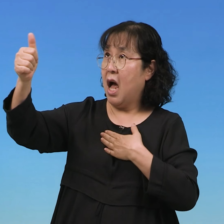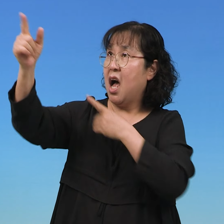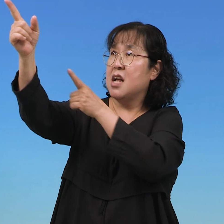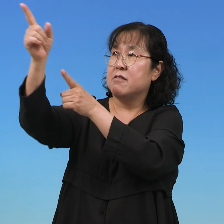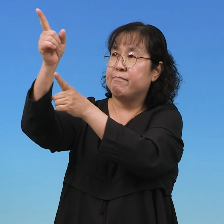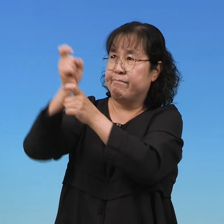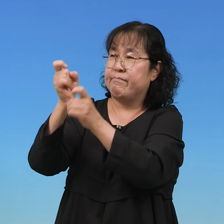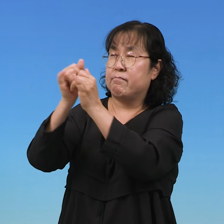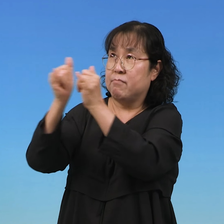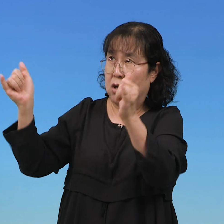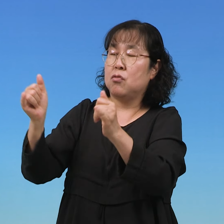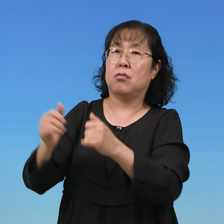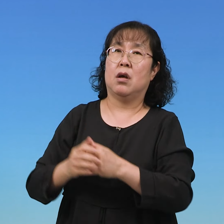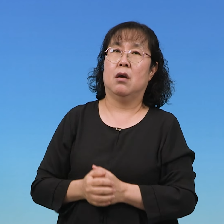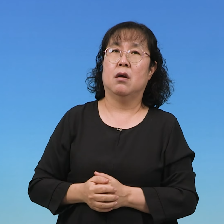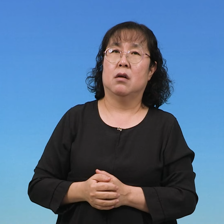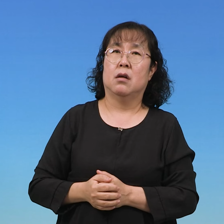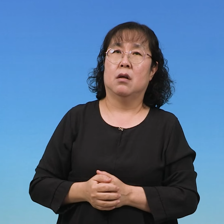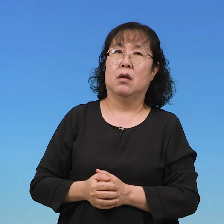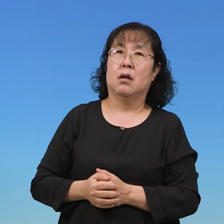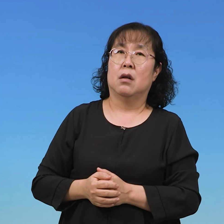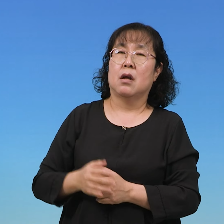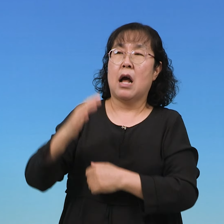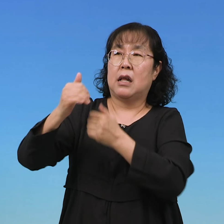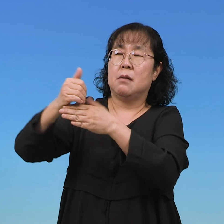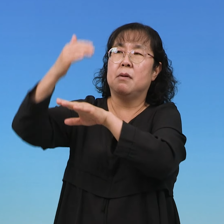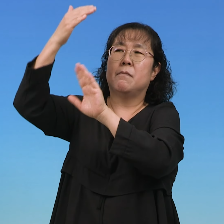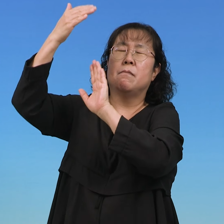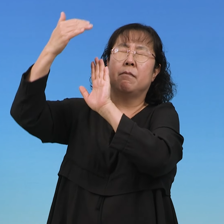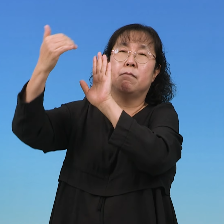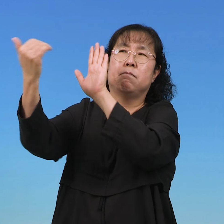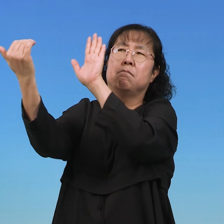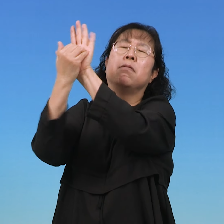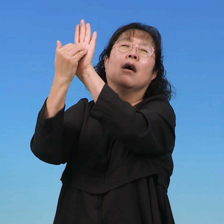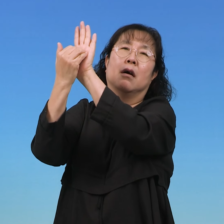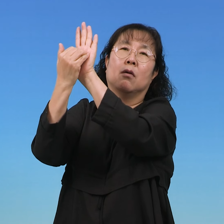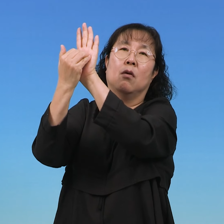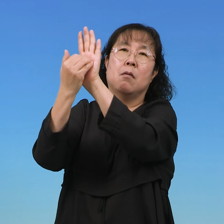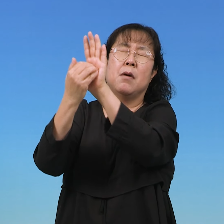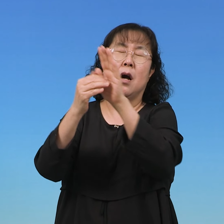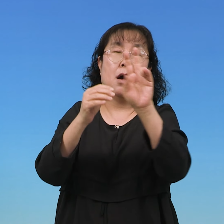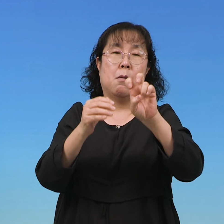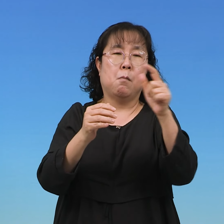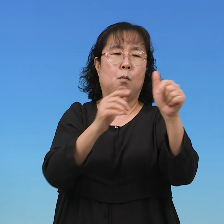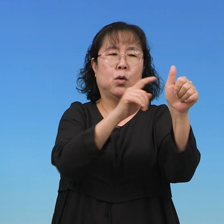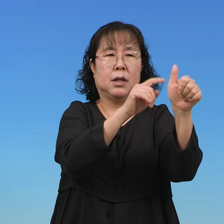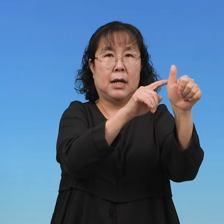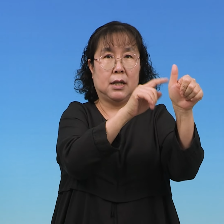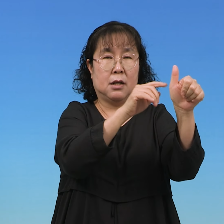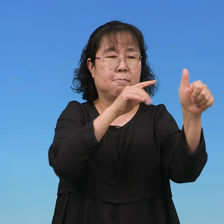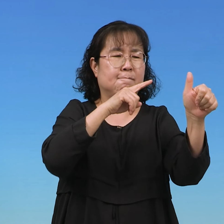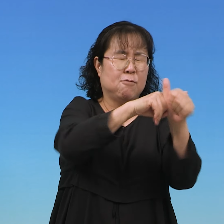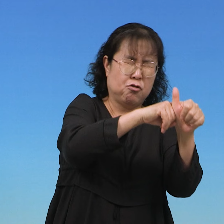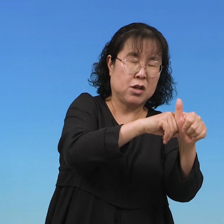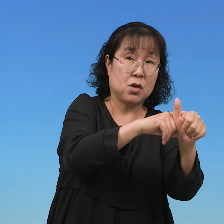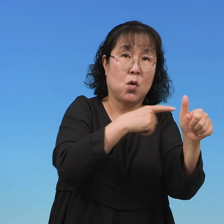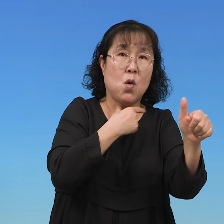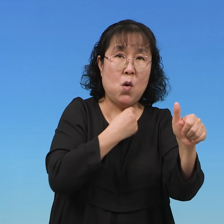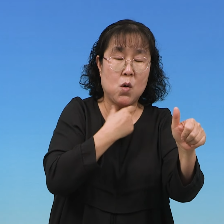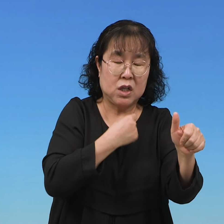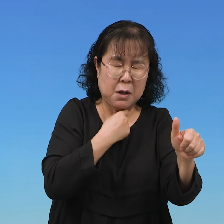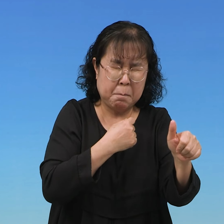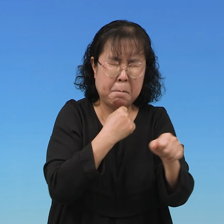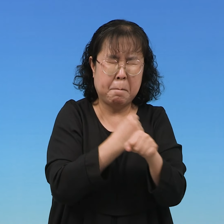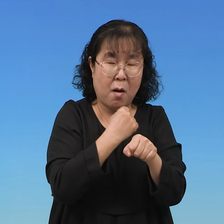나는 서로 적입니다. 그렇게 하고는 이제 모차르트를 향한 증오와 원한을 가지고 그를 이제 죽이려고 하는 그런